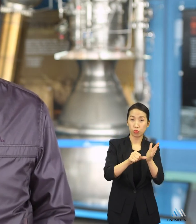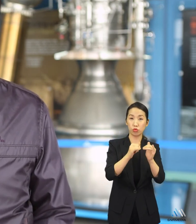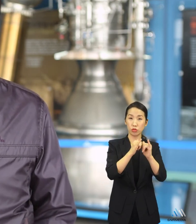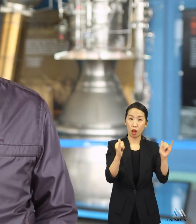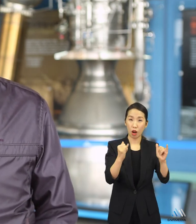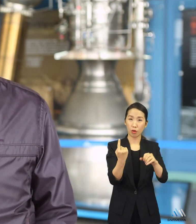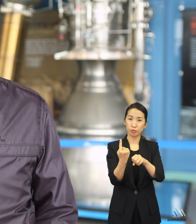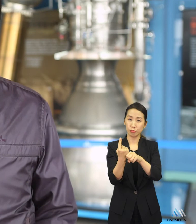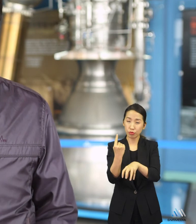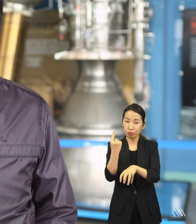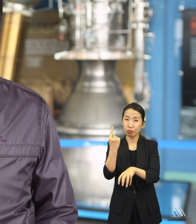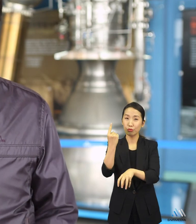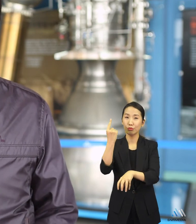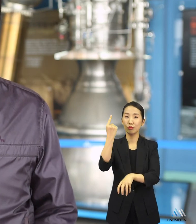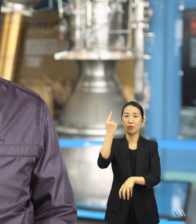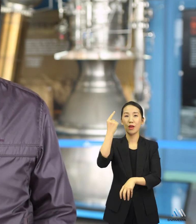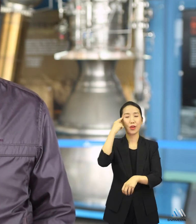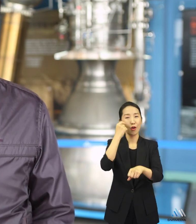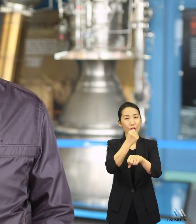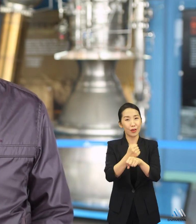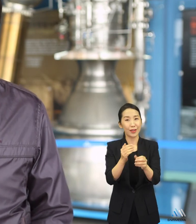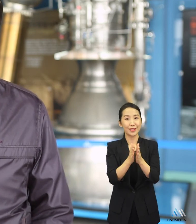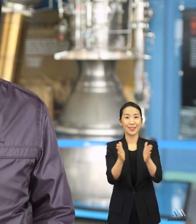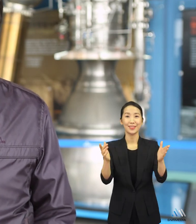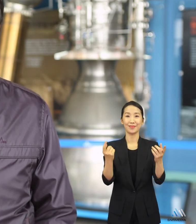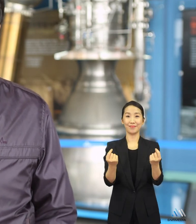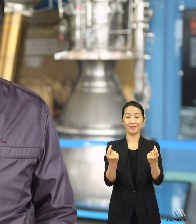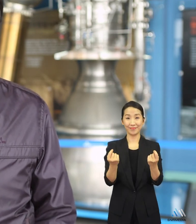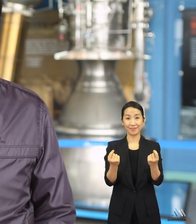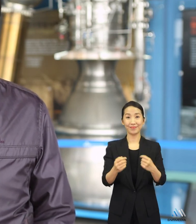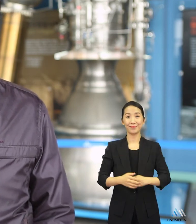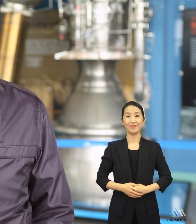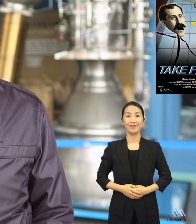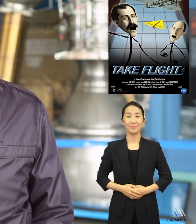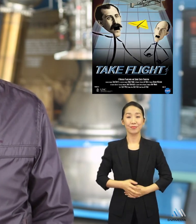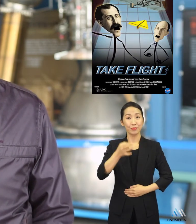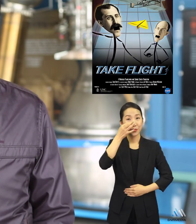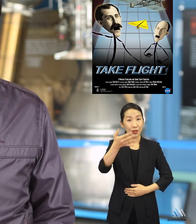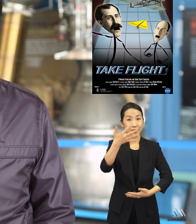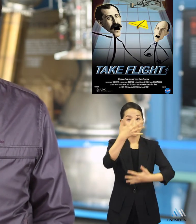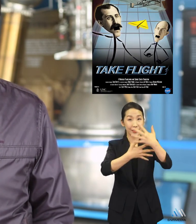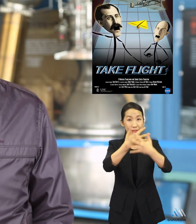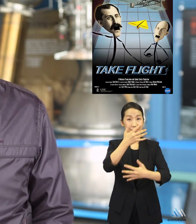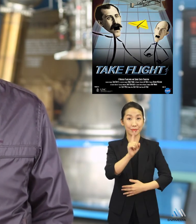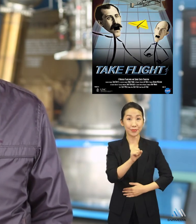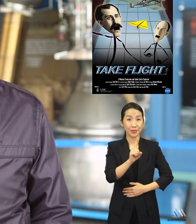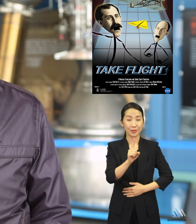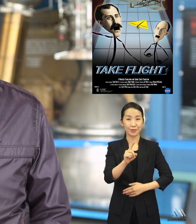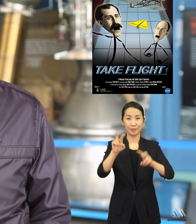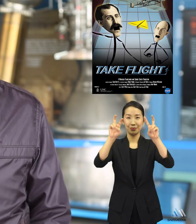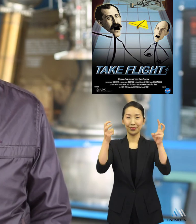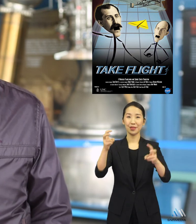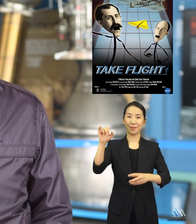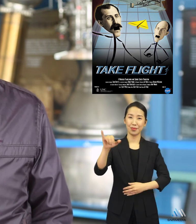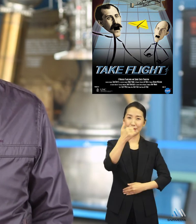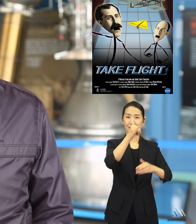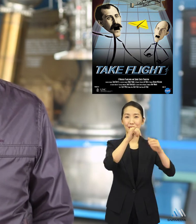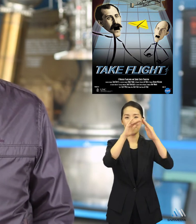수 있는 연구의 시작점에 섰다고 할 수 있습니다. 보시게 될 영상 비행의 모든 것은